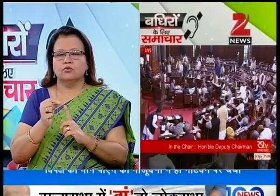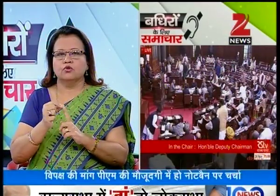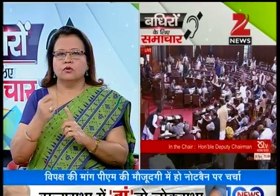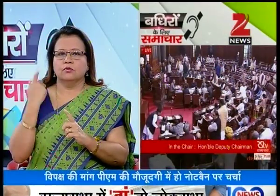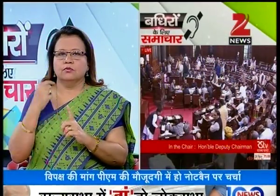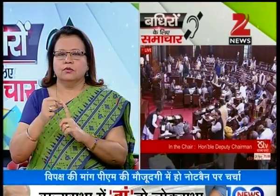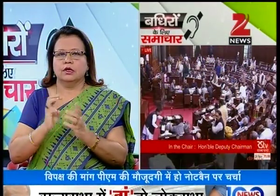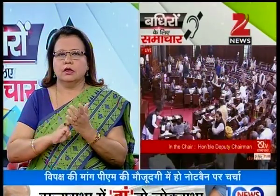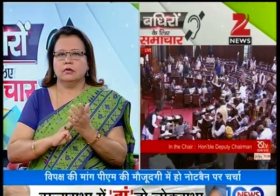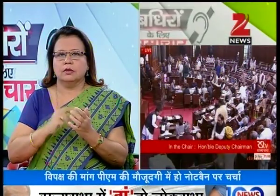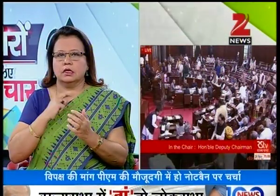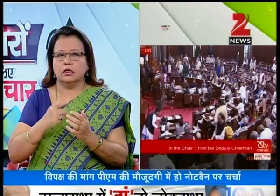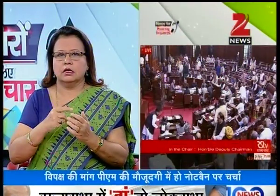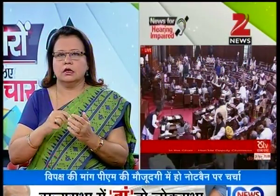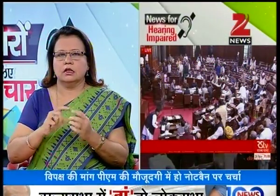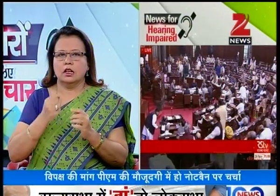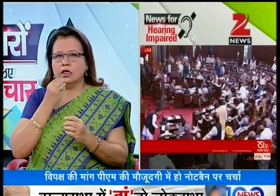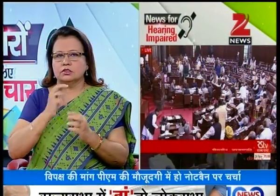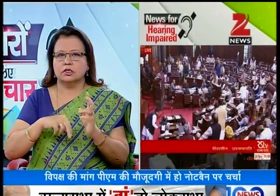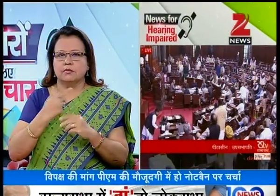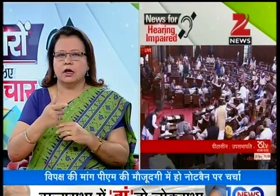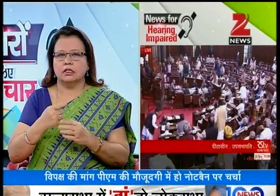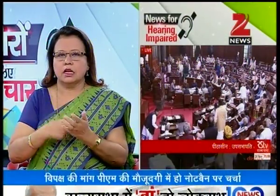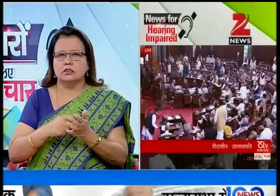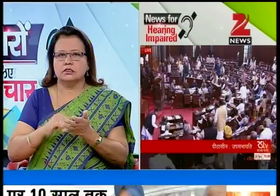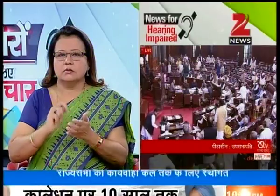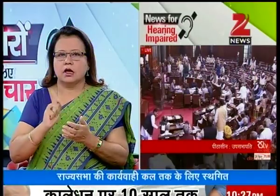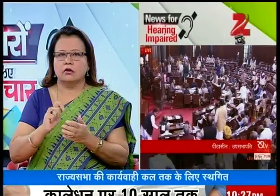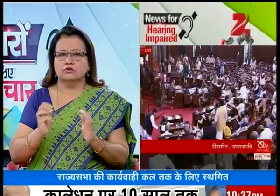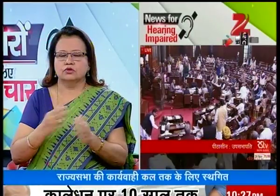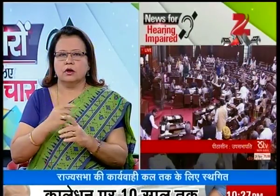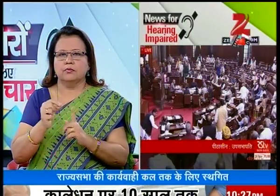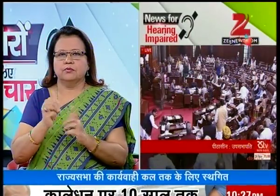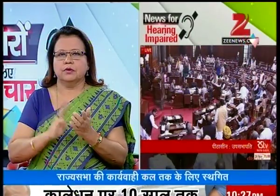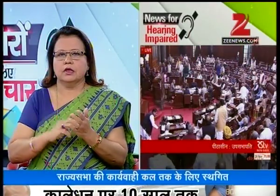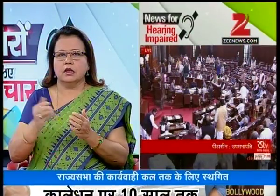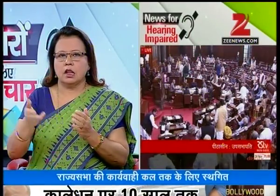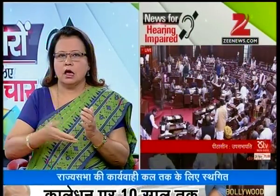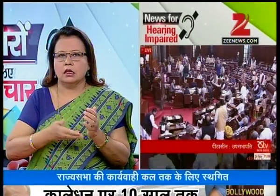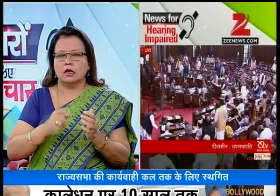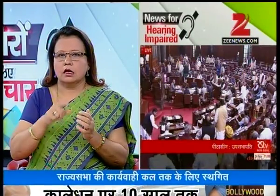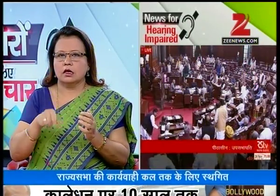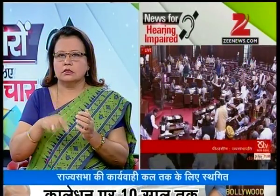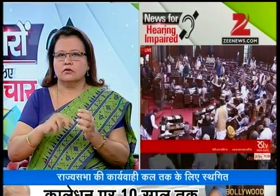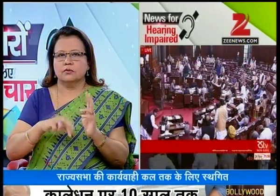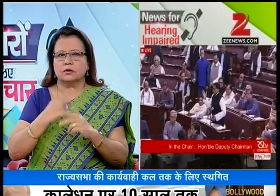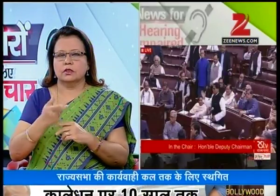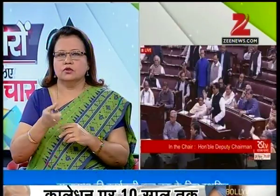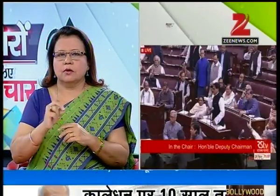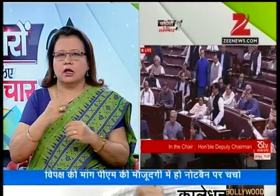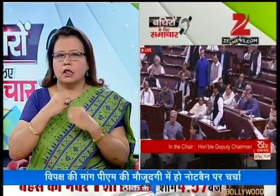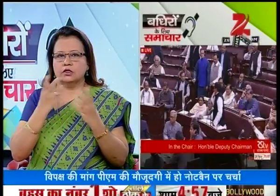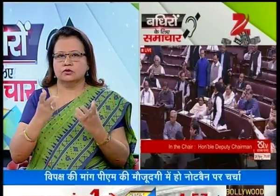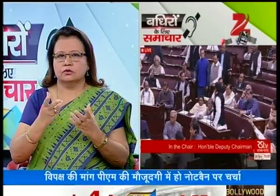प्रधानमंत्री मनमोहन सिंह ने की लंच के बाद जब राज्यसभा की कार्यवाही शुरू हुई तो पीएम के ना आने पर विपक्ष ने